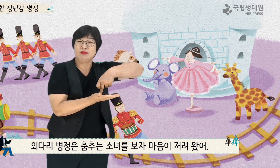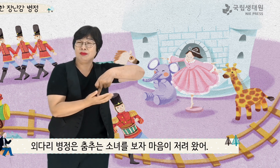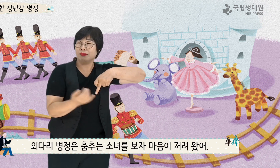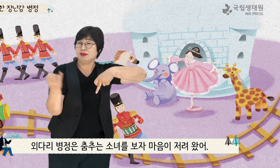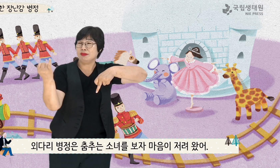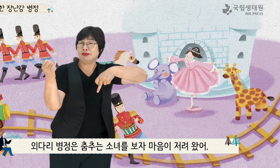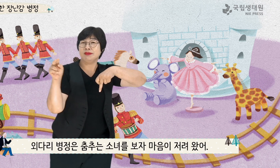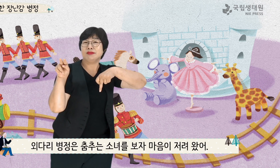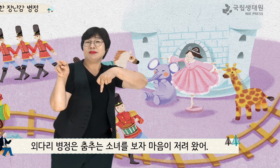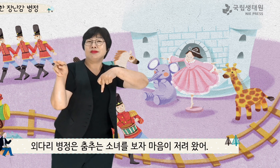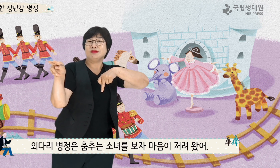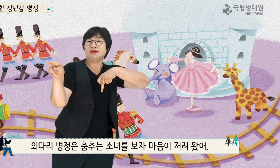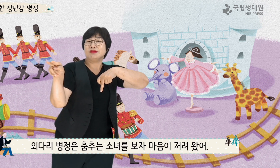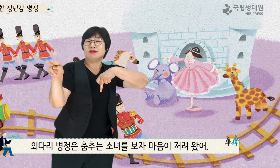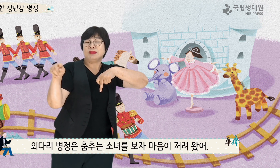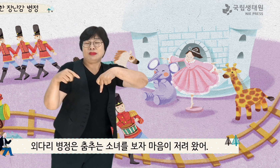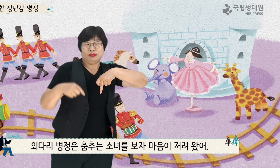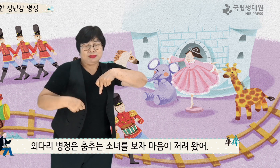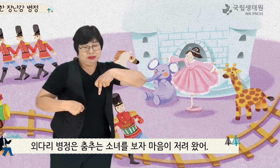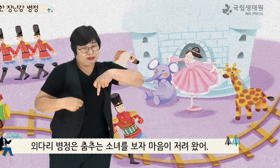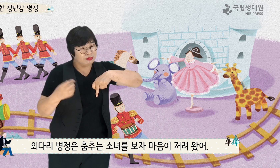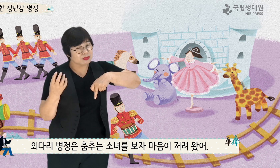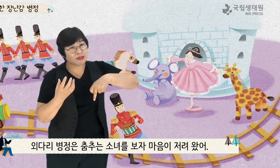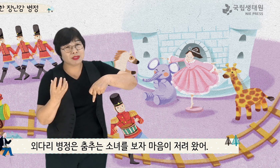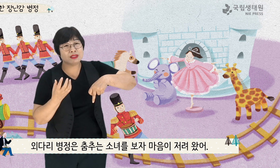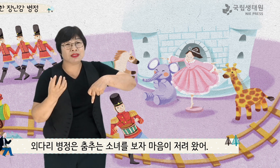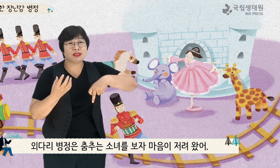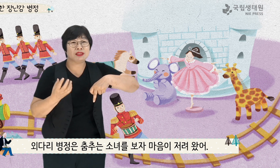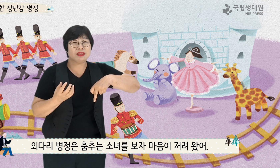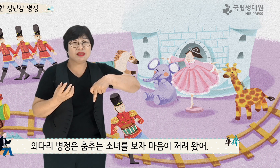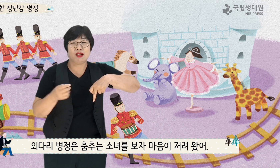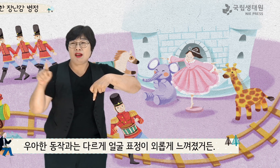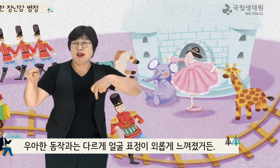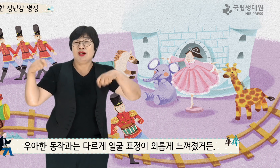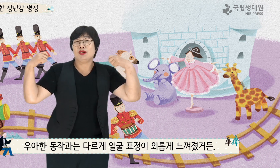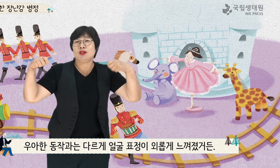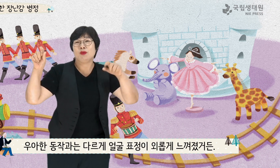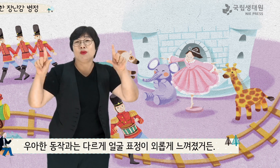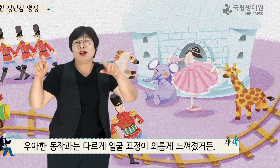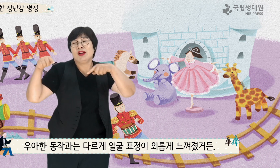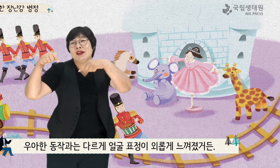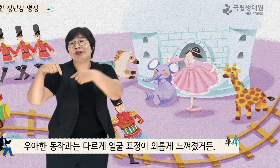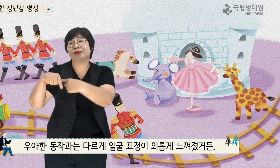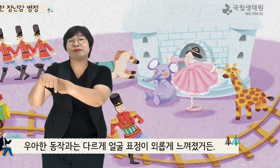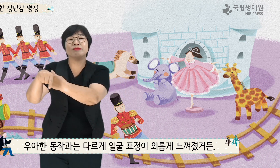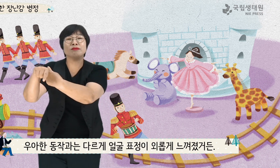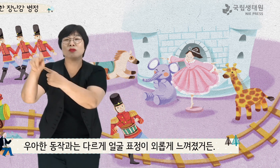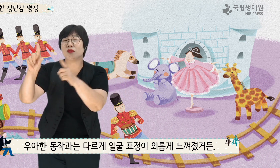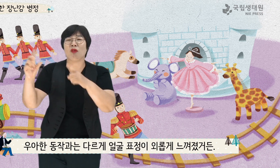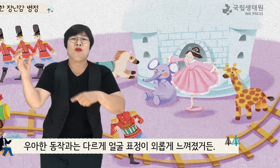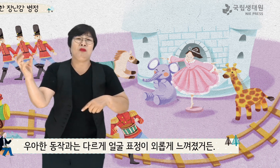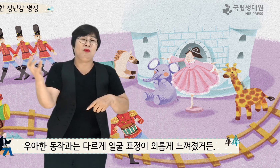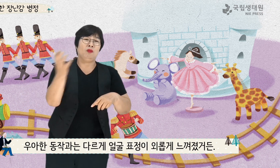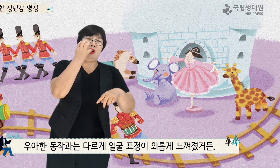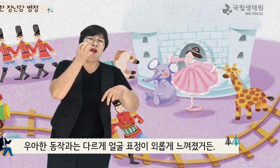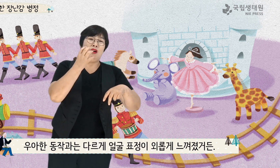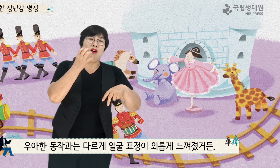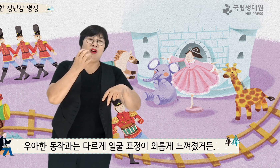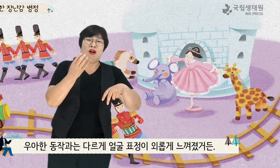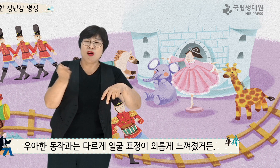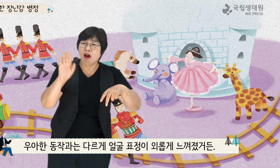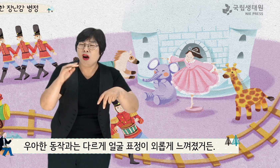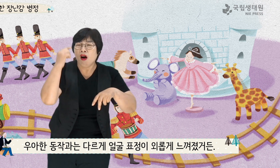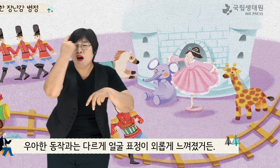외다리 병정은 춤추는 소녀를 보자 마음이 저려왔어. 우아한 동작과는 다르게